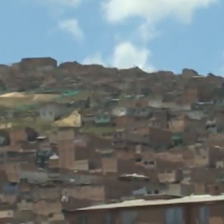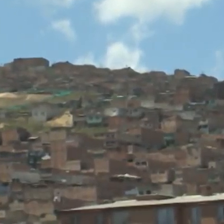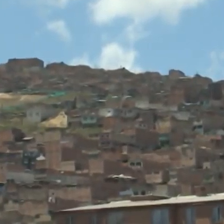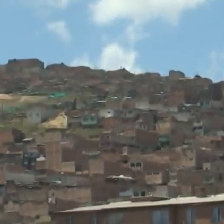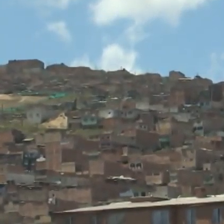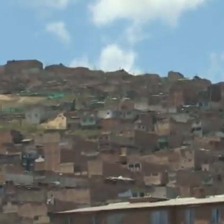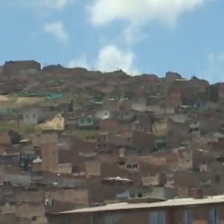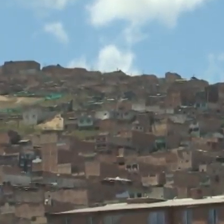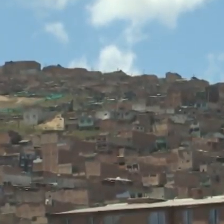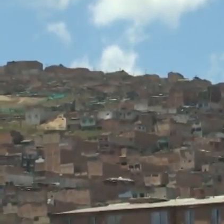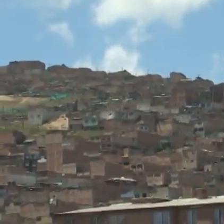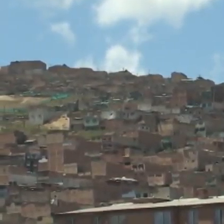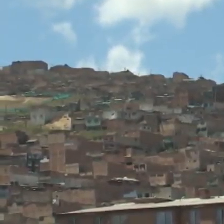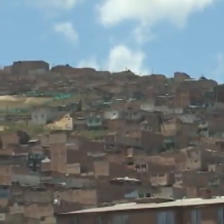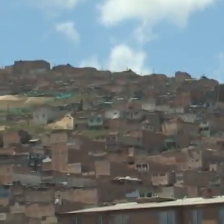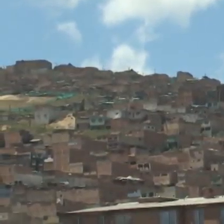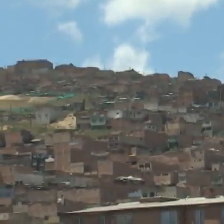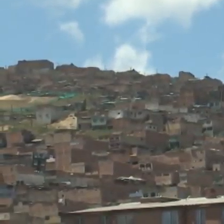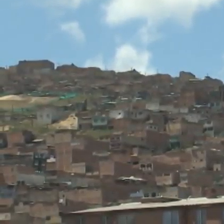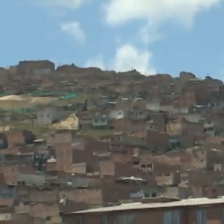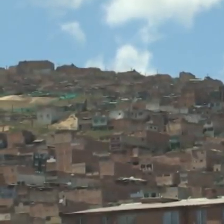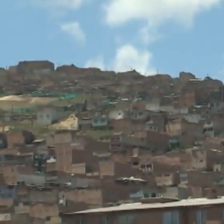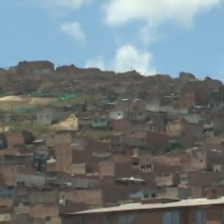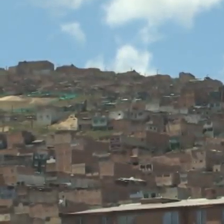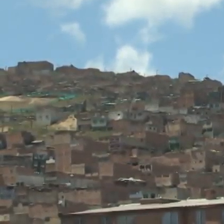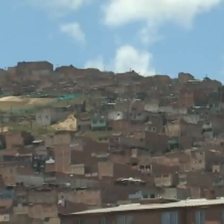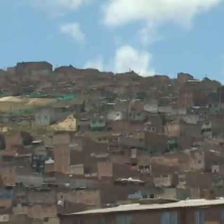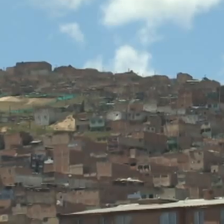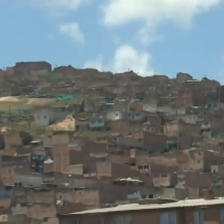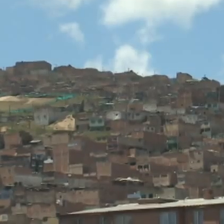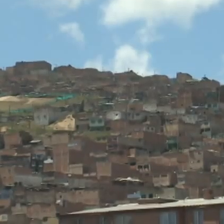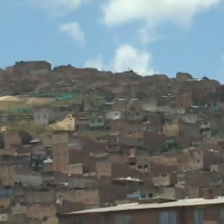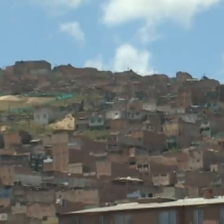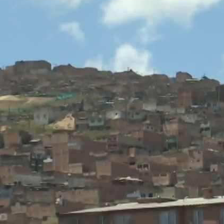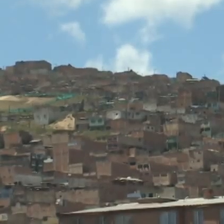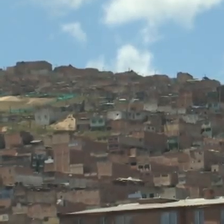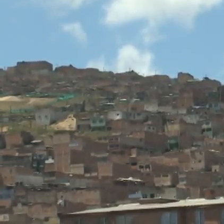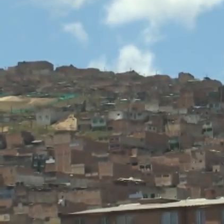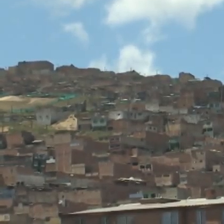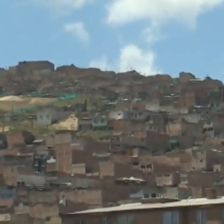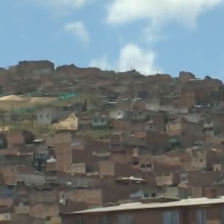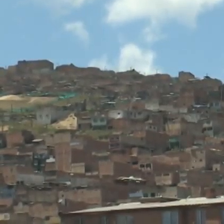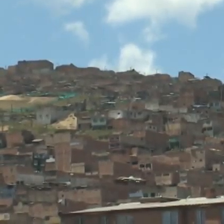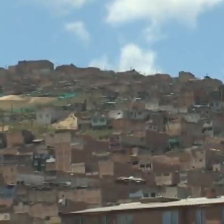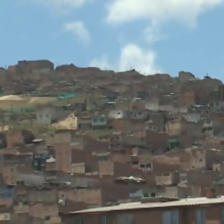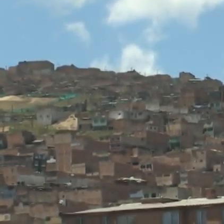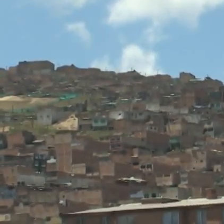Y saben ustedes, saben ustedes que los estudios que se han hecho